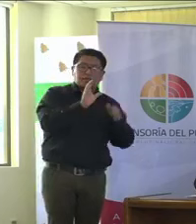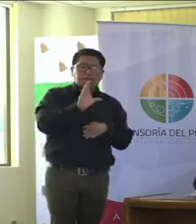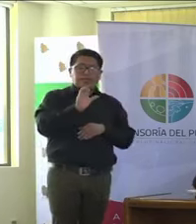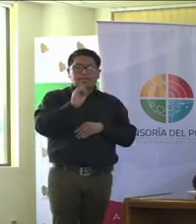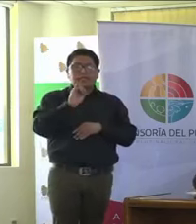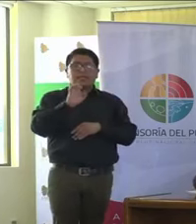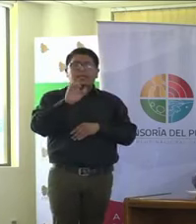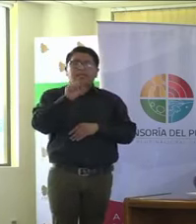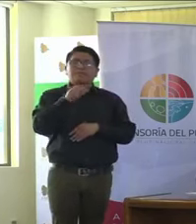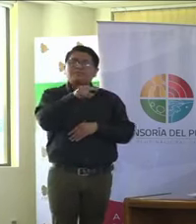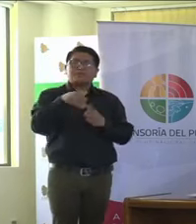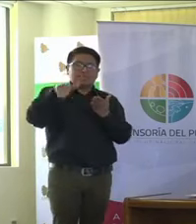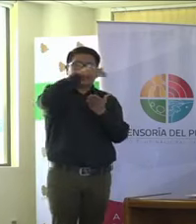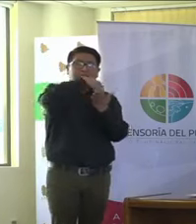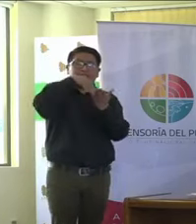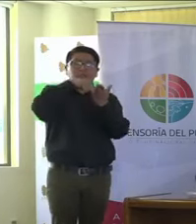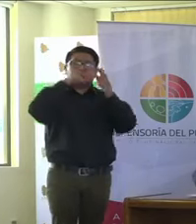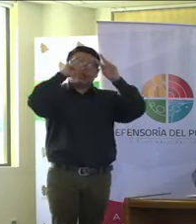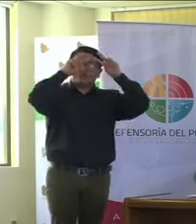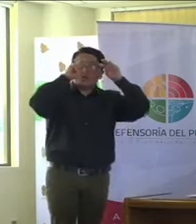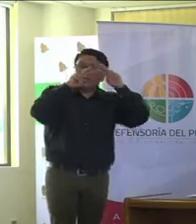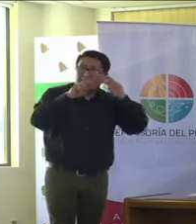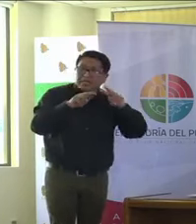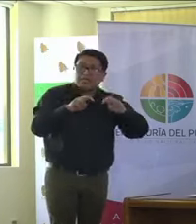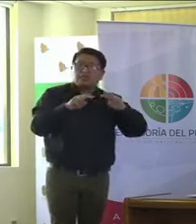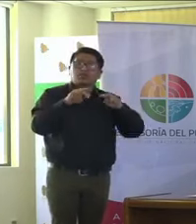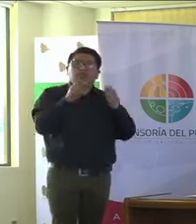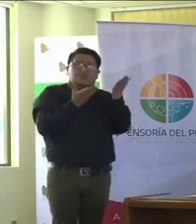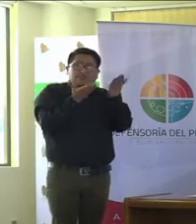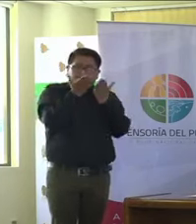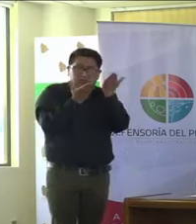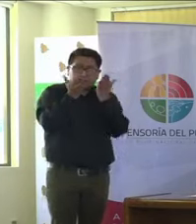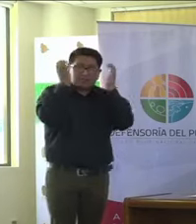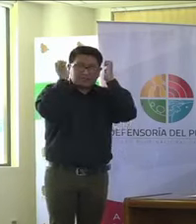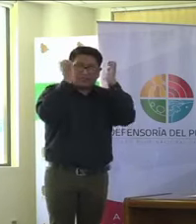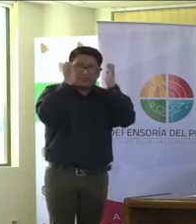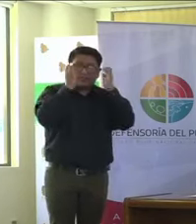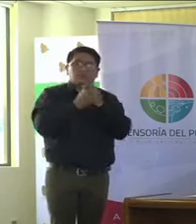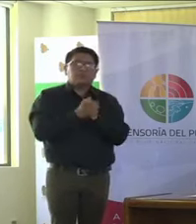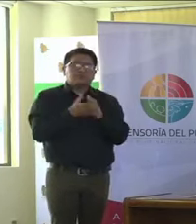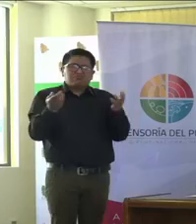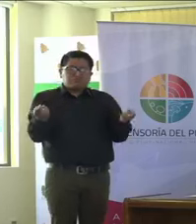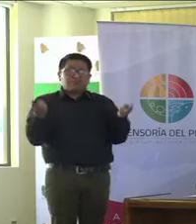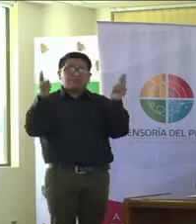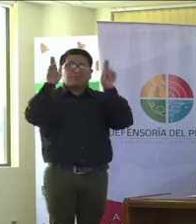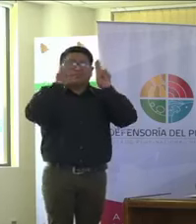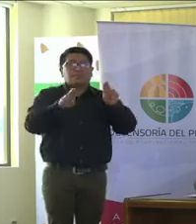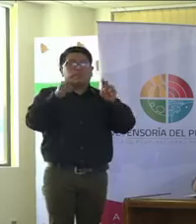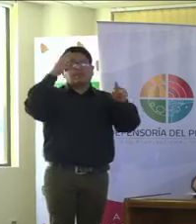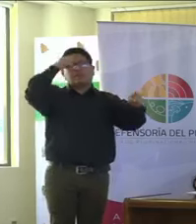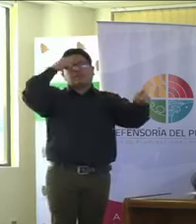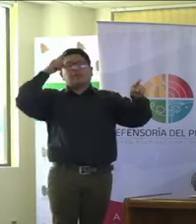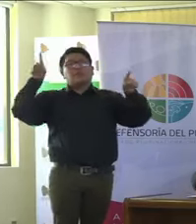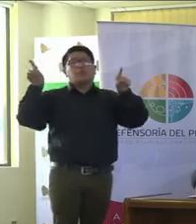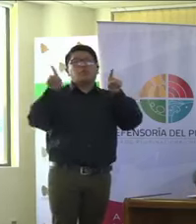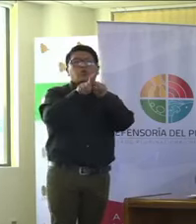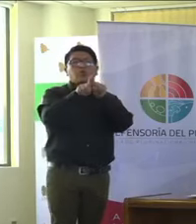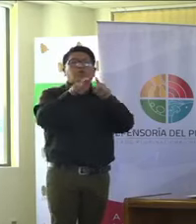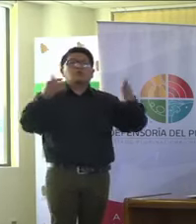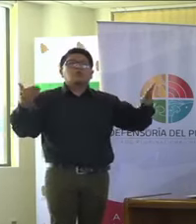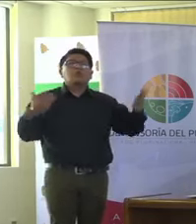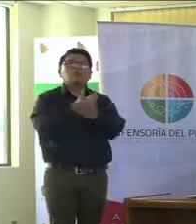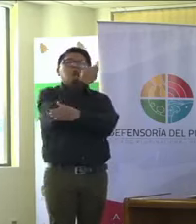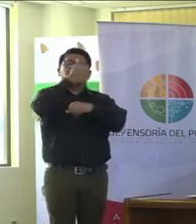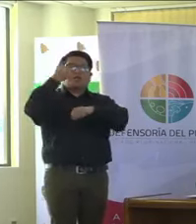CIES Regional La Paz es un convenio a través del cual se acuerda establecer que la oficina del Defensor del Pueblo del